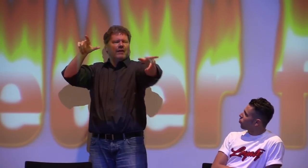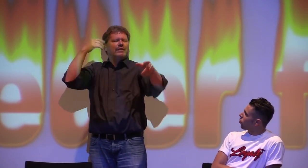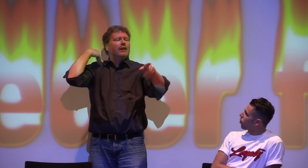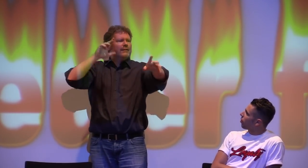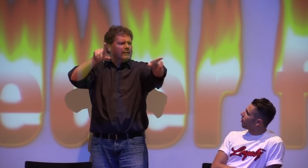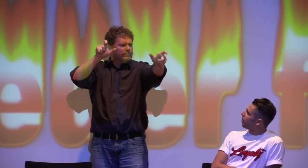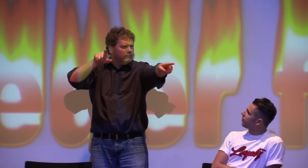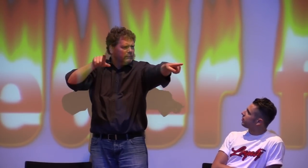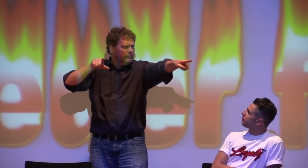ja.